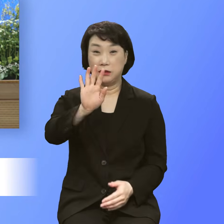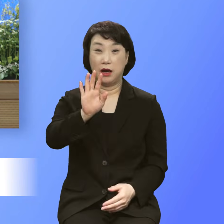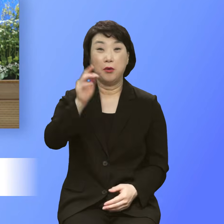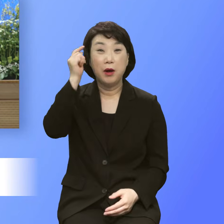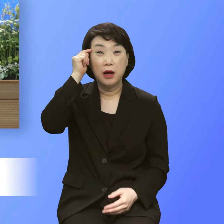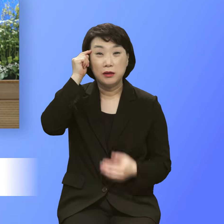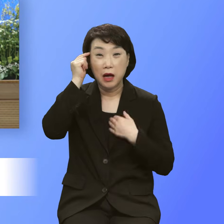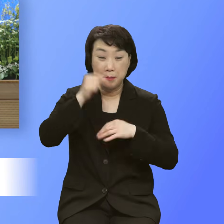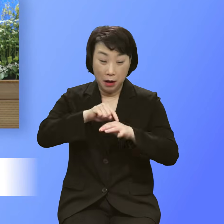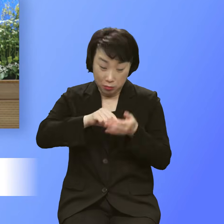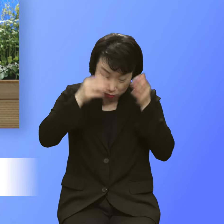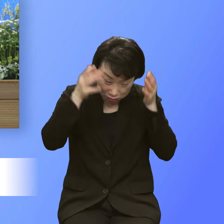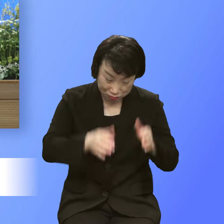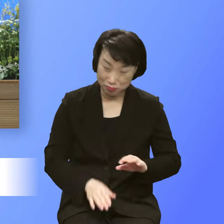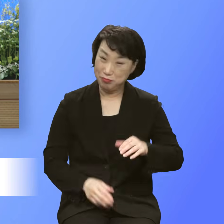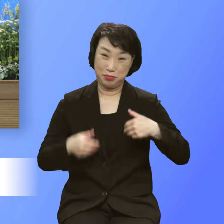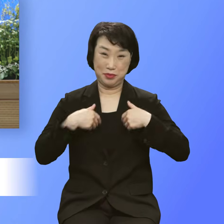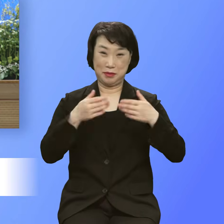쏟을 이유가 없기 때문이에요.